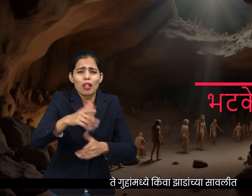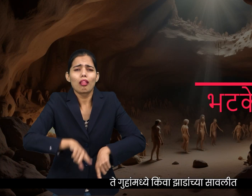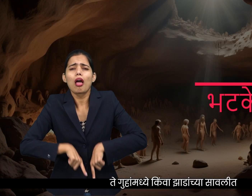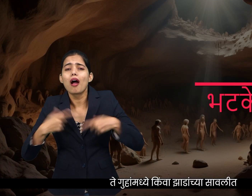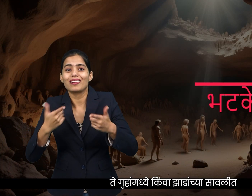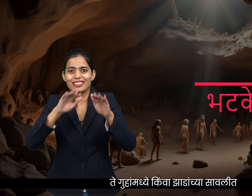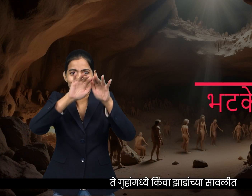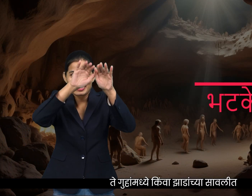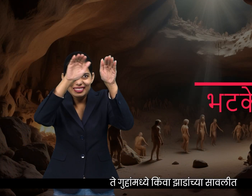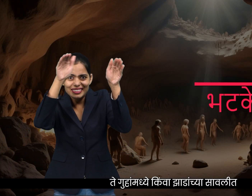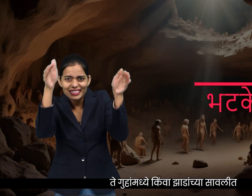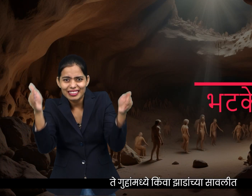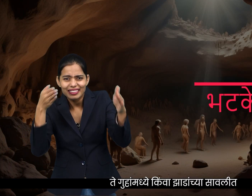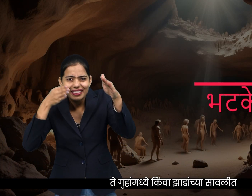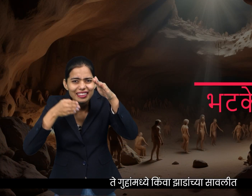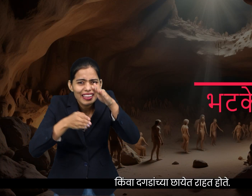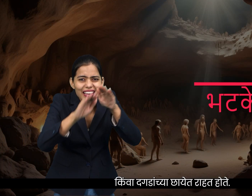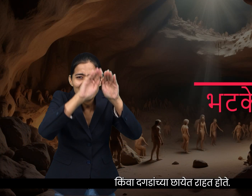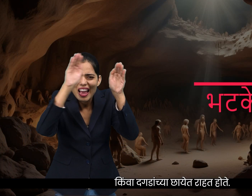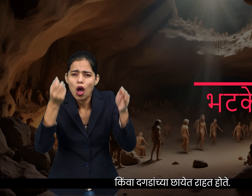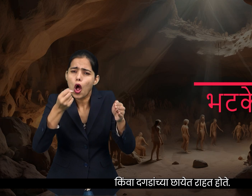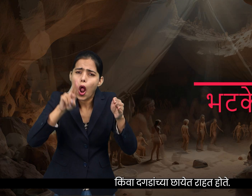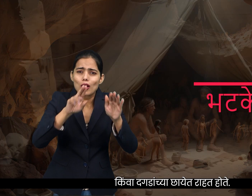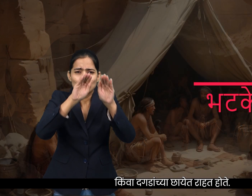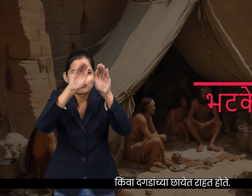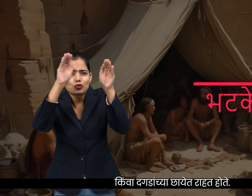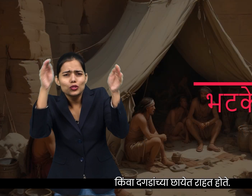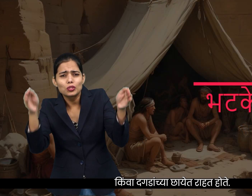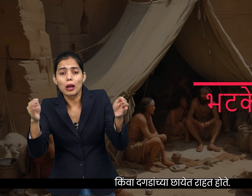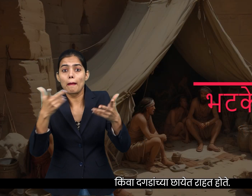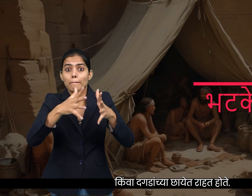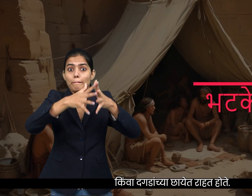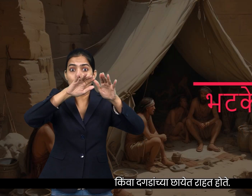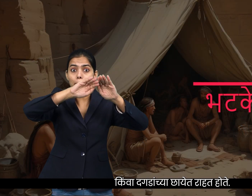ते गुहांमध्ये किंवा झाडाच्या सावलीत किंवा दगडाच्या छायेत राहत होते.